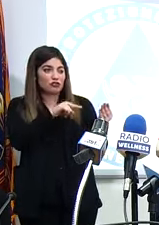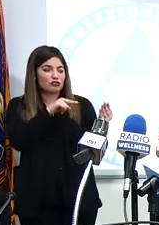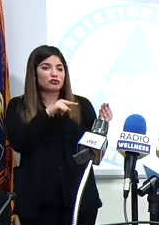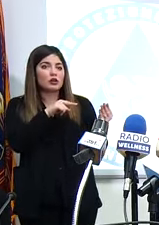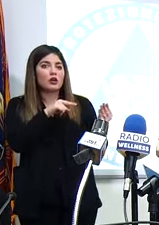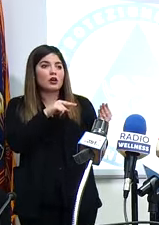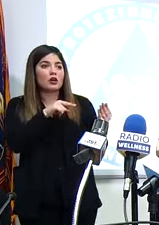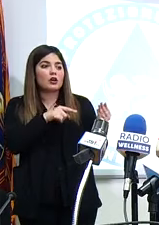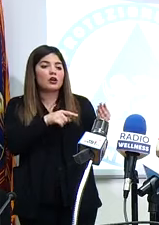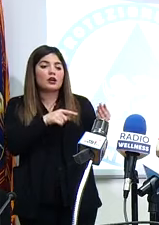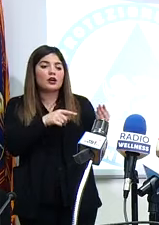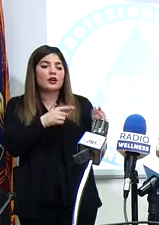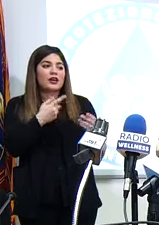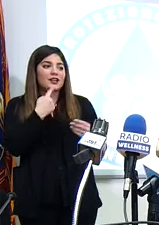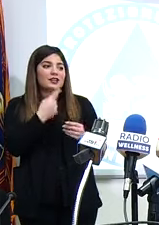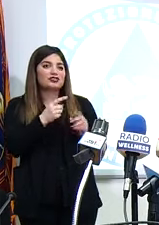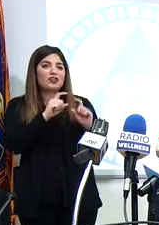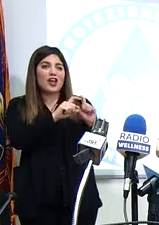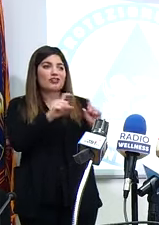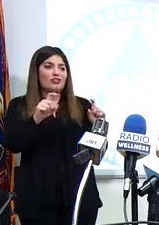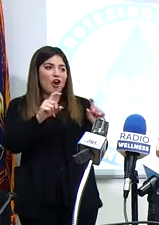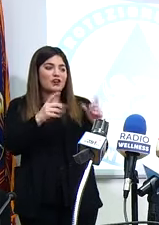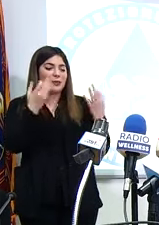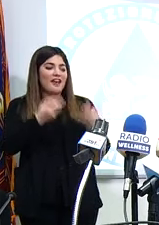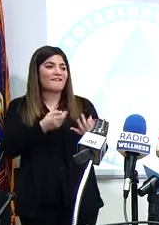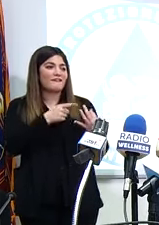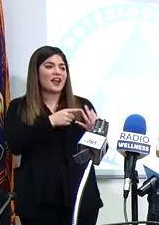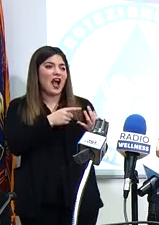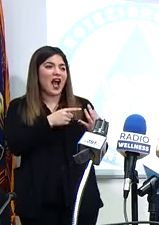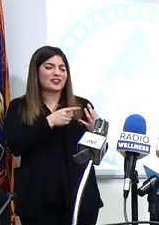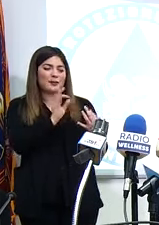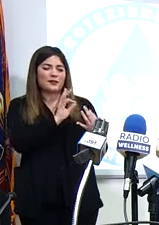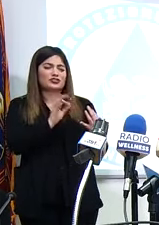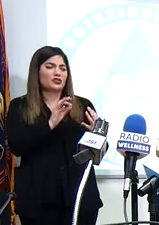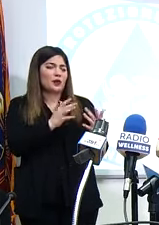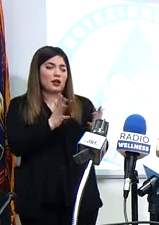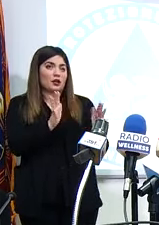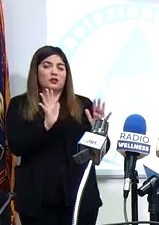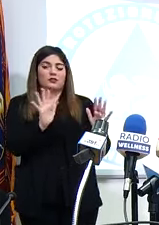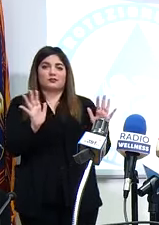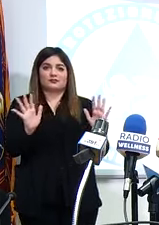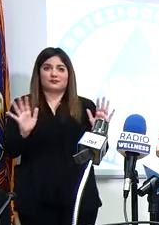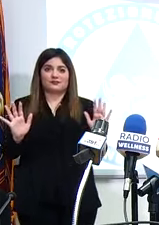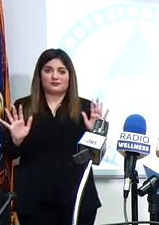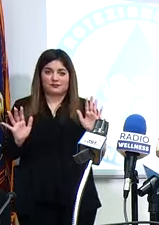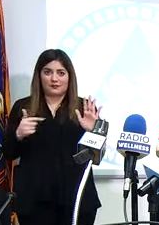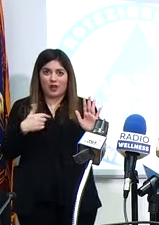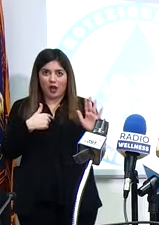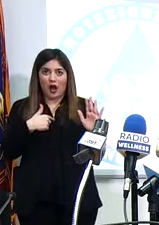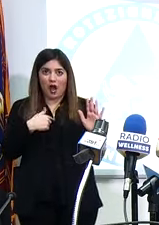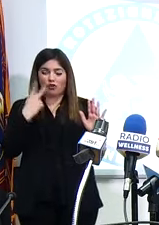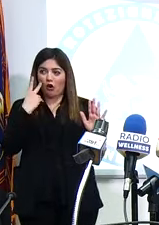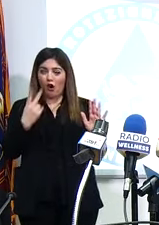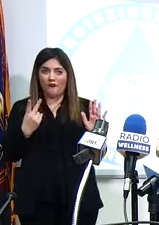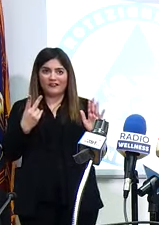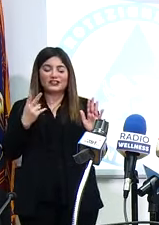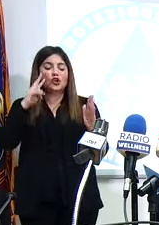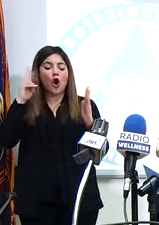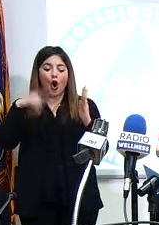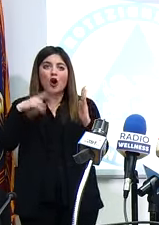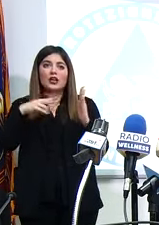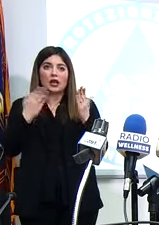29%? Ma, signori, su cosa si basa? Si basa sul fatto, io ho riletto tutti gli studi con attenzione, ma